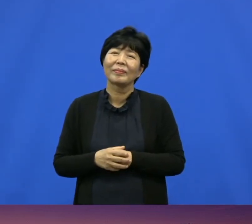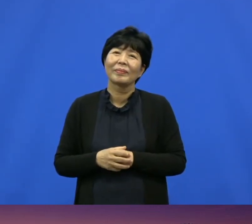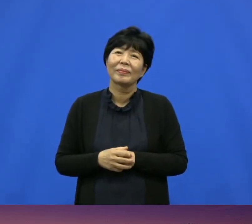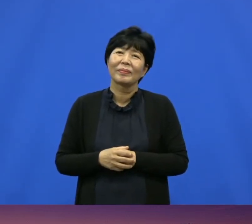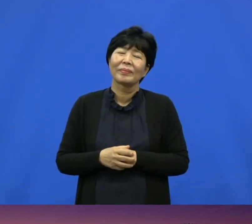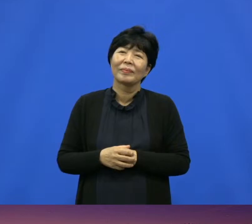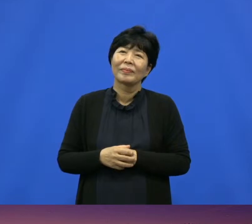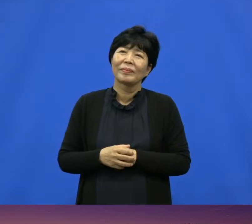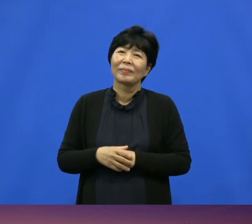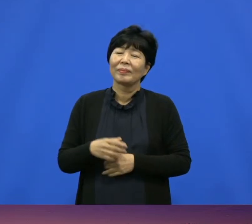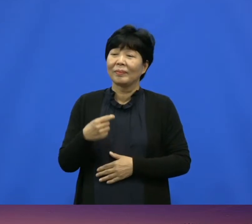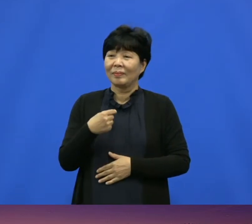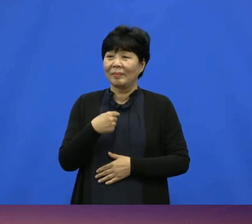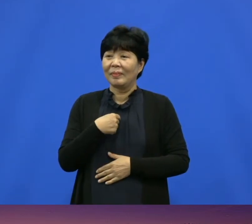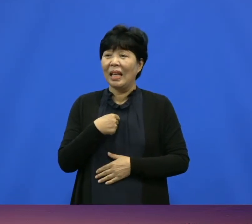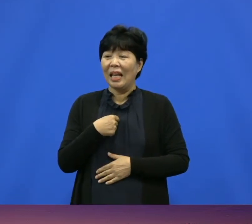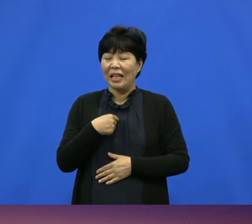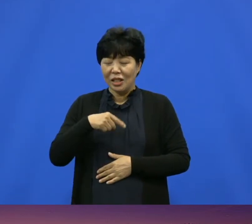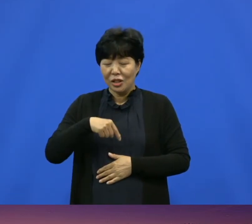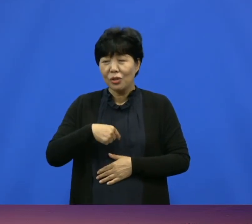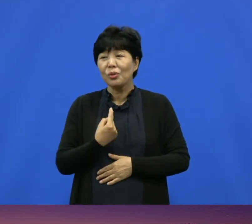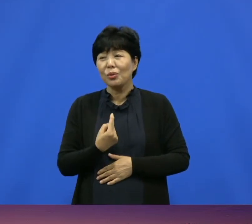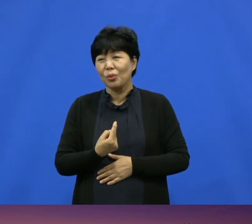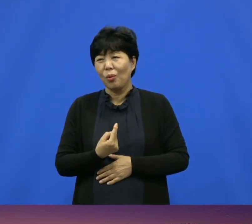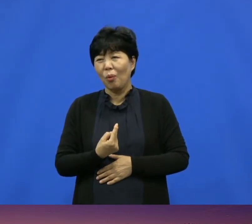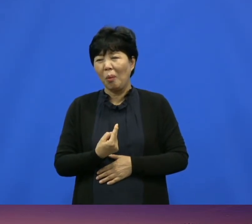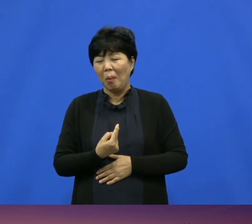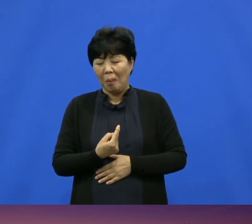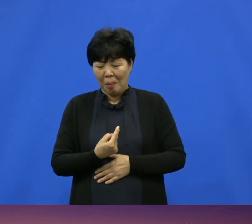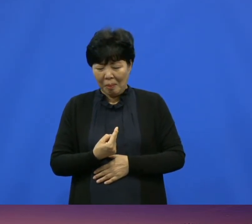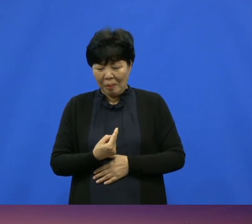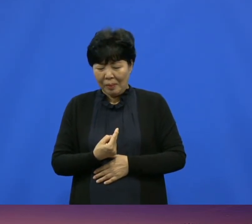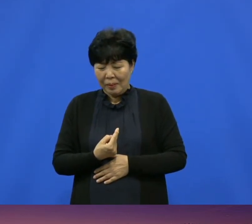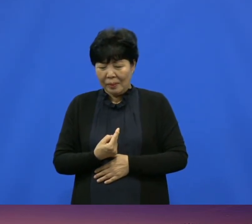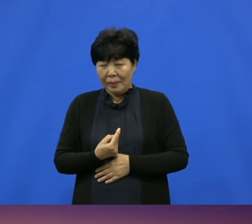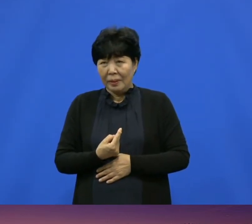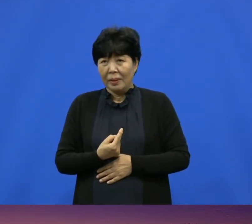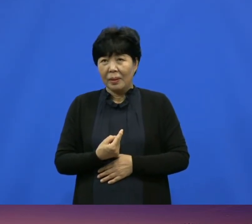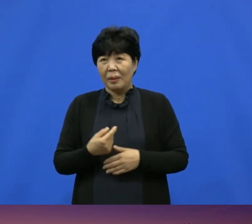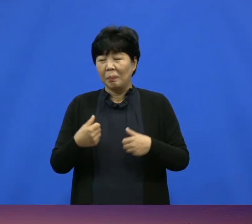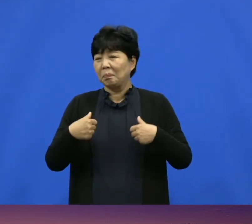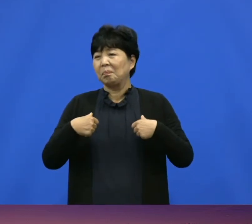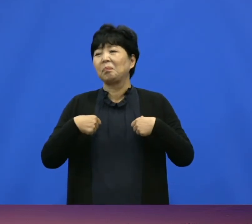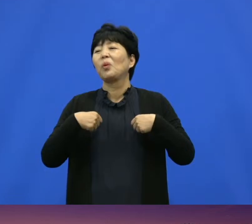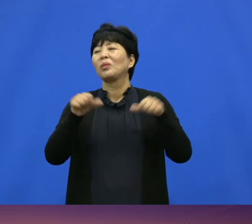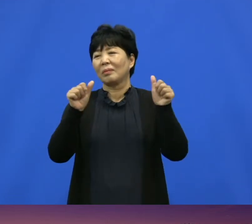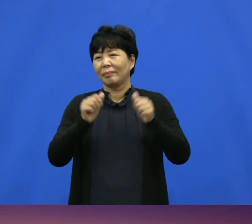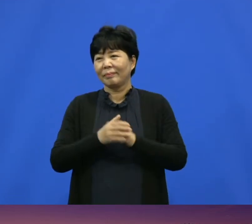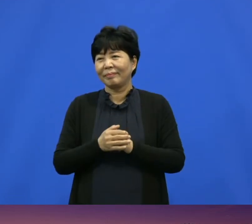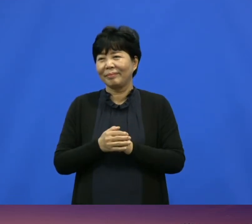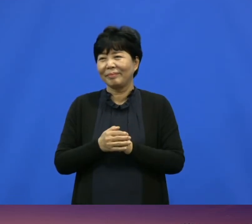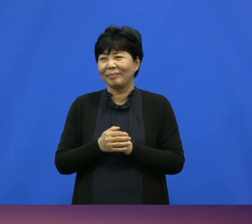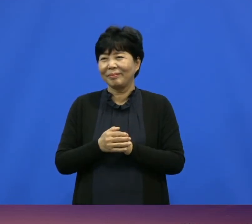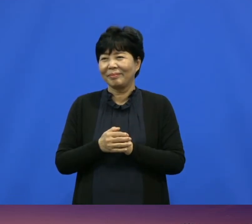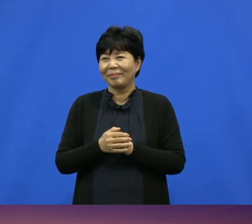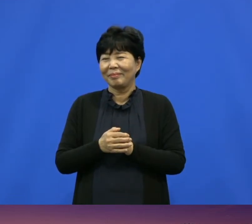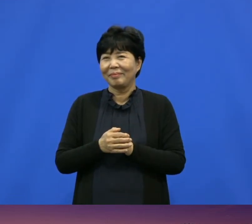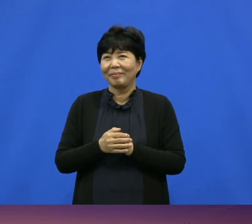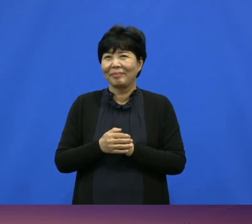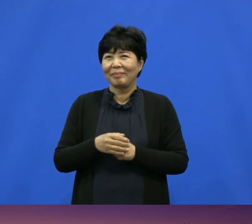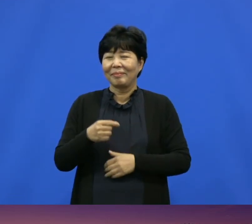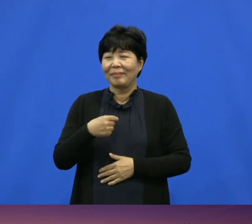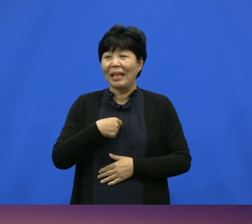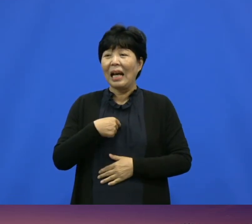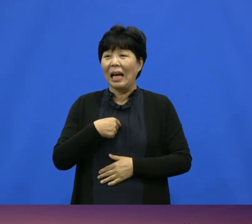이게 뭐예요? 자기를 비관하는 거 굉장히 무서운 거예요, 여러분. 끝자락에 끝자락. 자기를 비난하고 비관하고